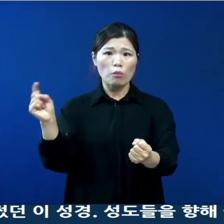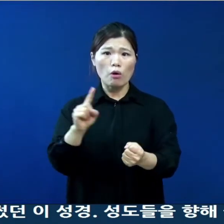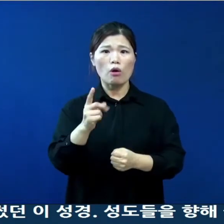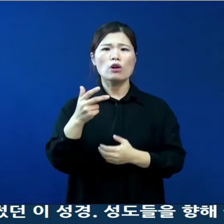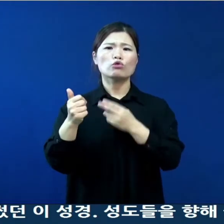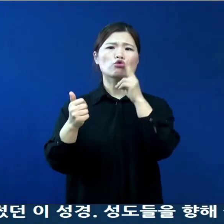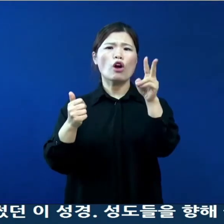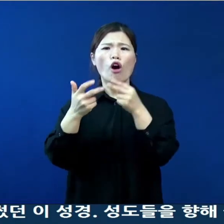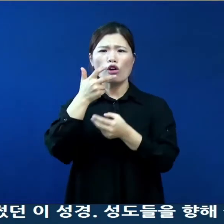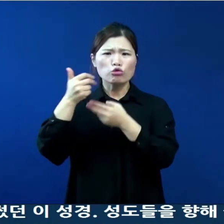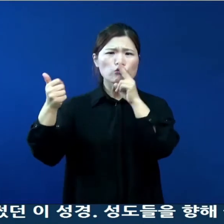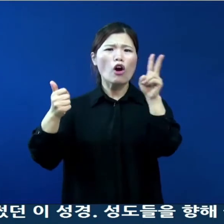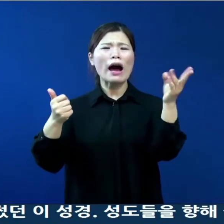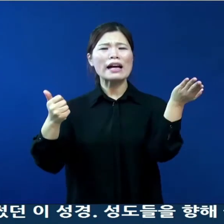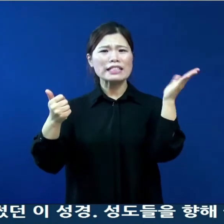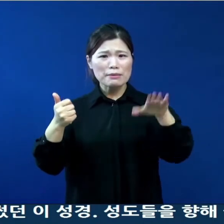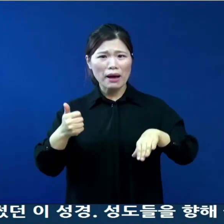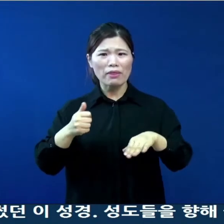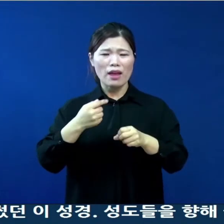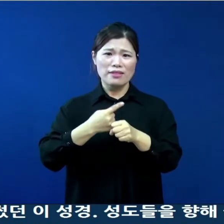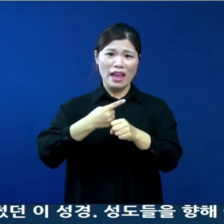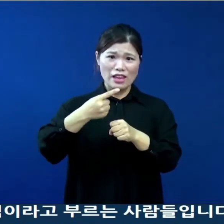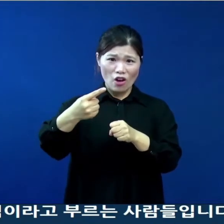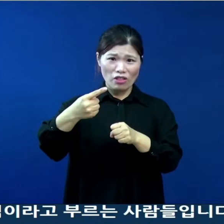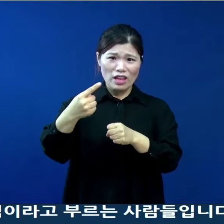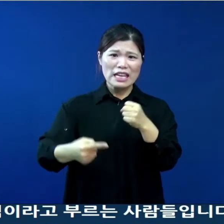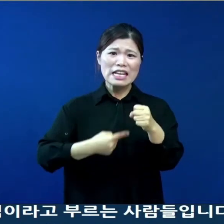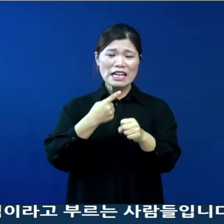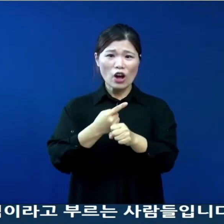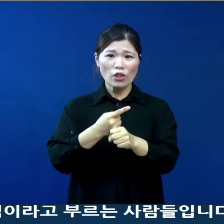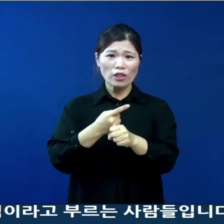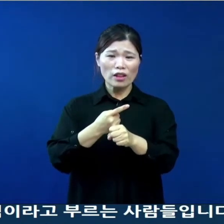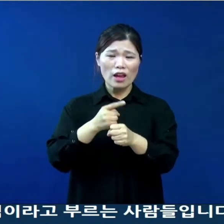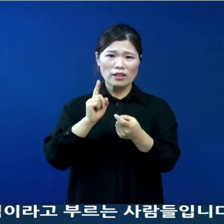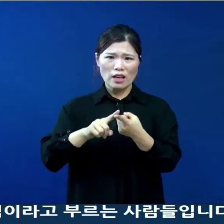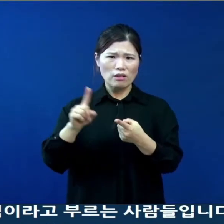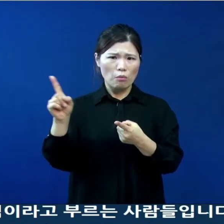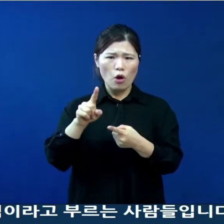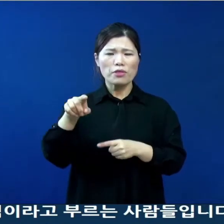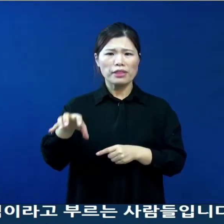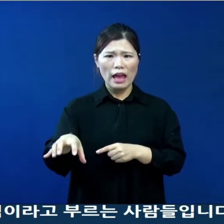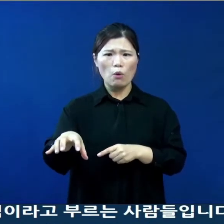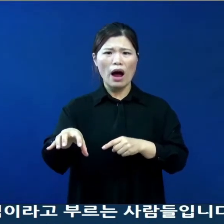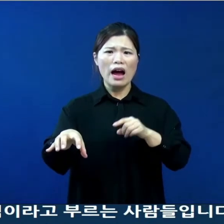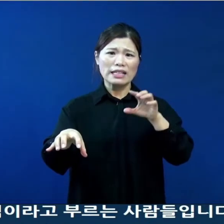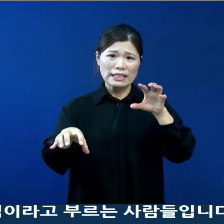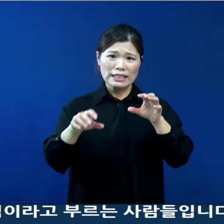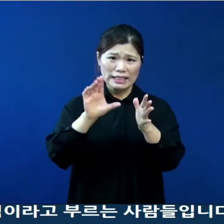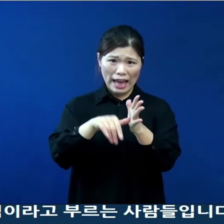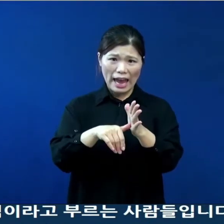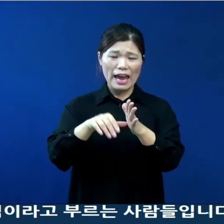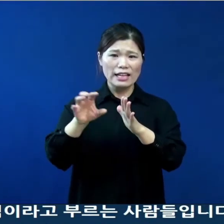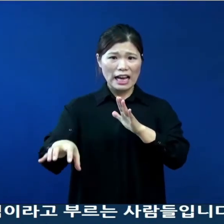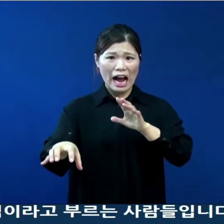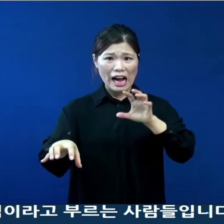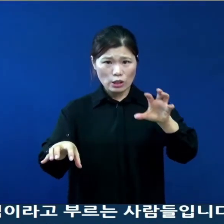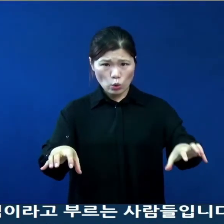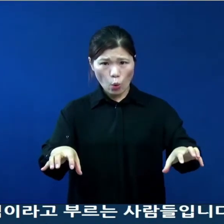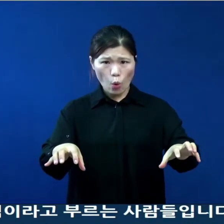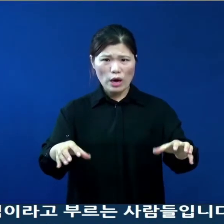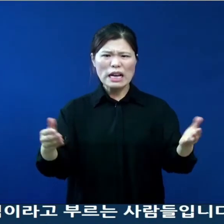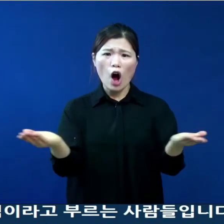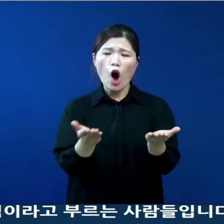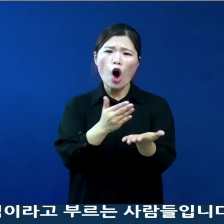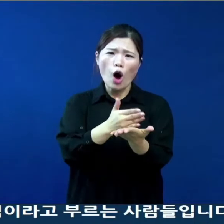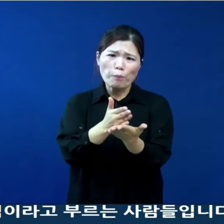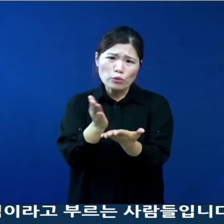부르고 있음에도 불구하고, 내년 한 해를 계획하면서 때와 장소와 업종과 그 어떤 것을 결정함에